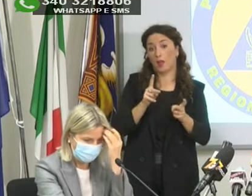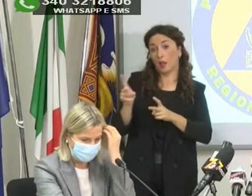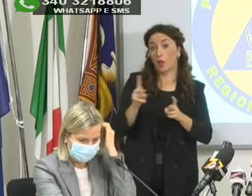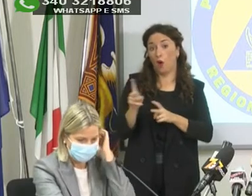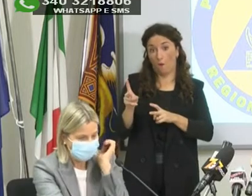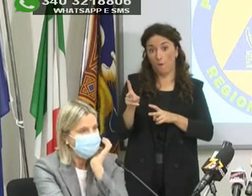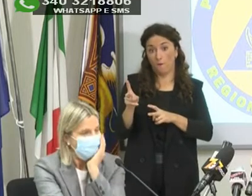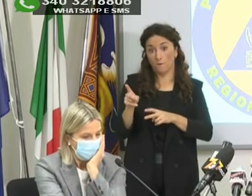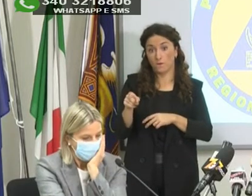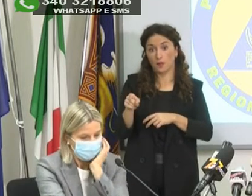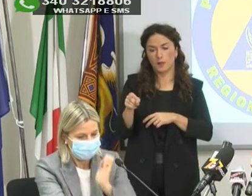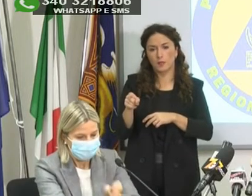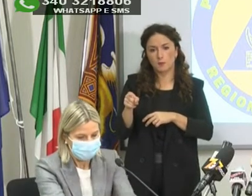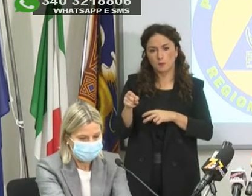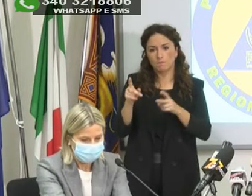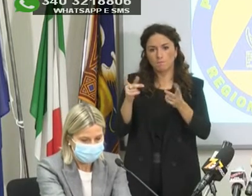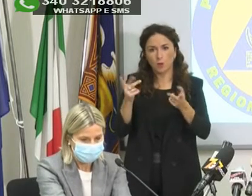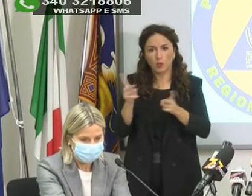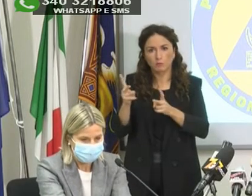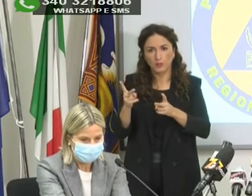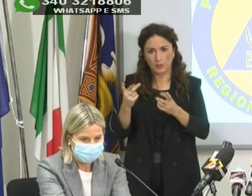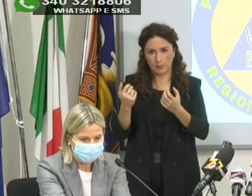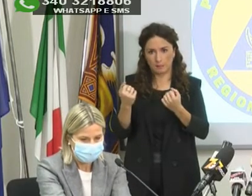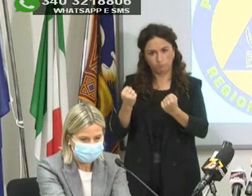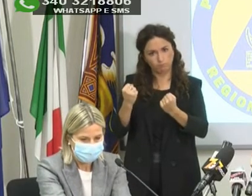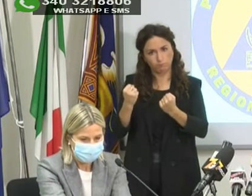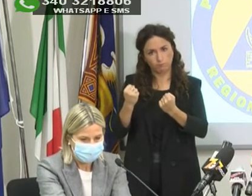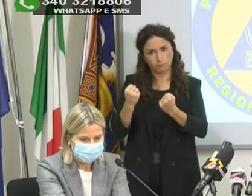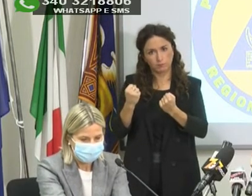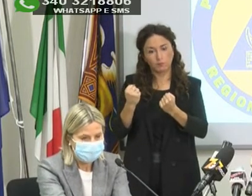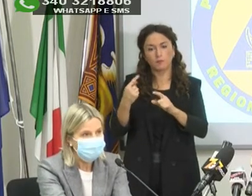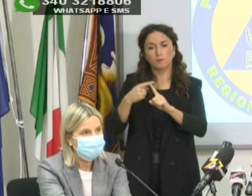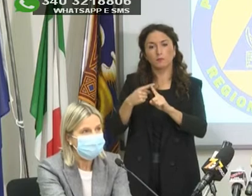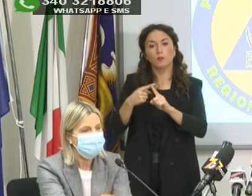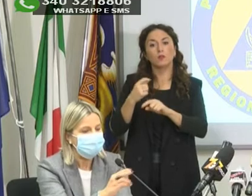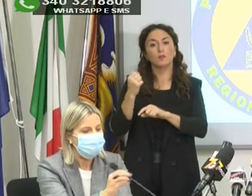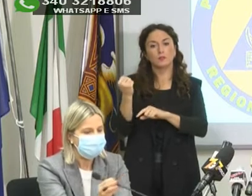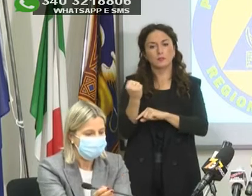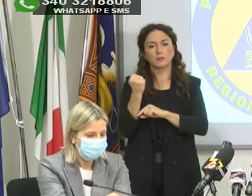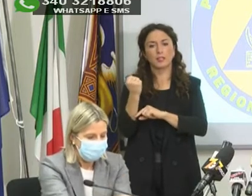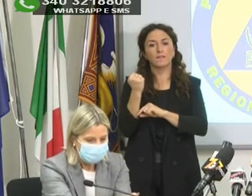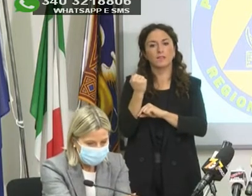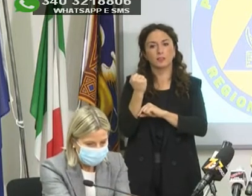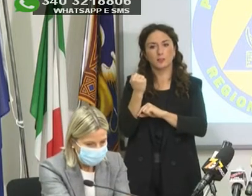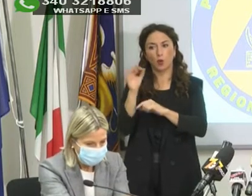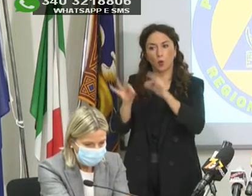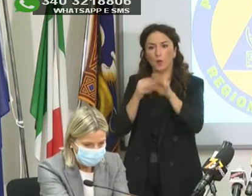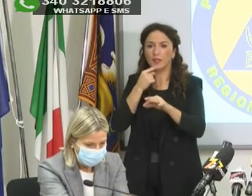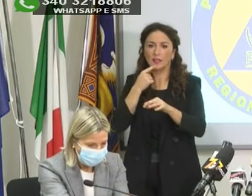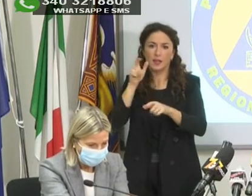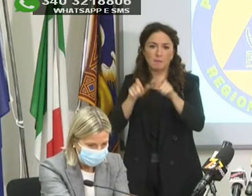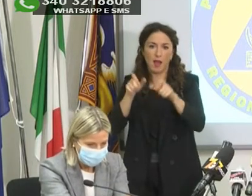della tenuta del sistema e della garanzia di prestazioni ai malati ordinari.